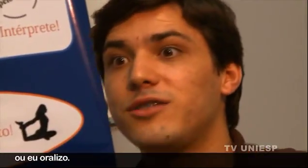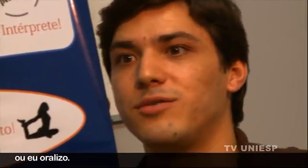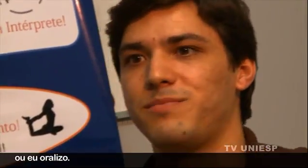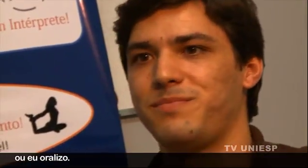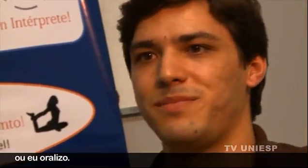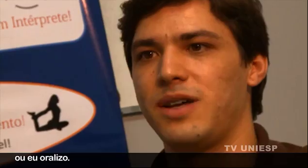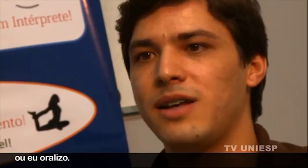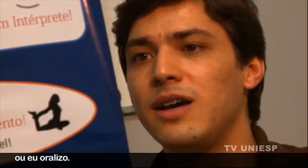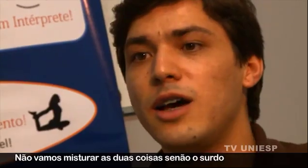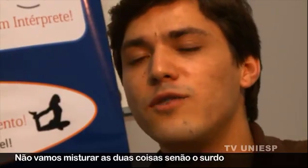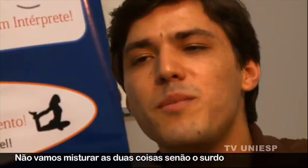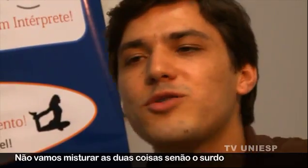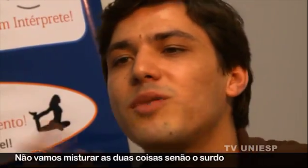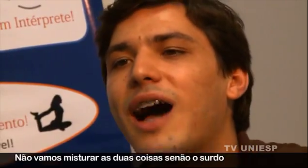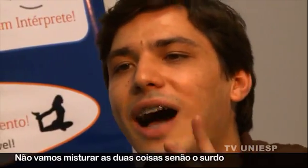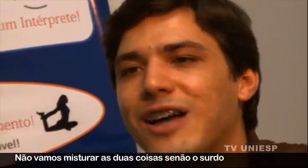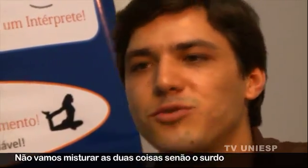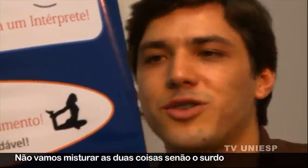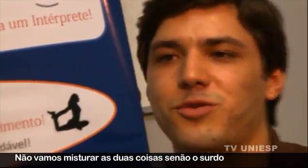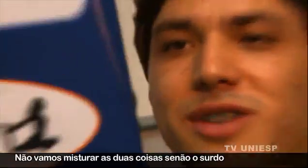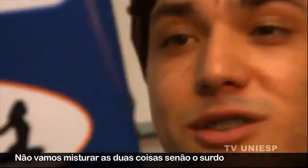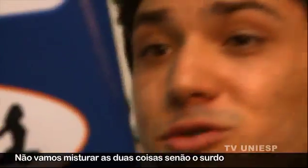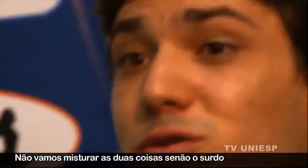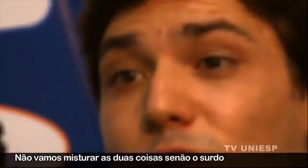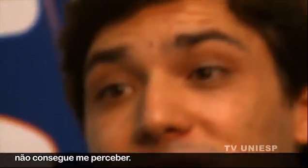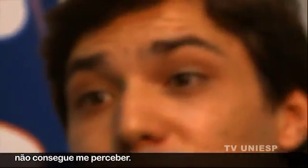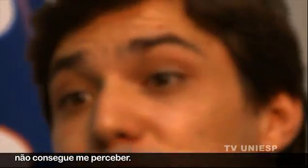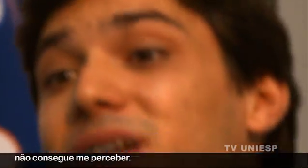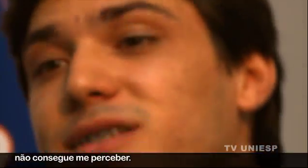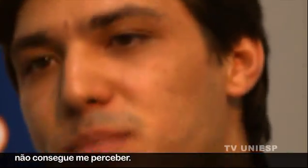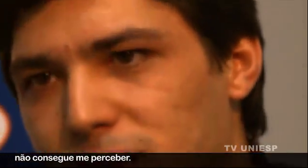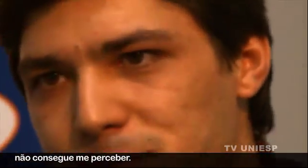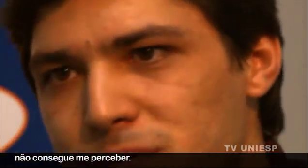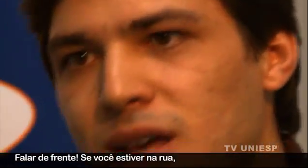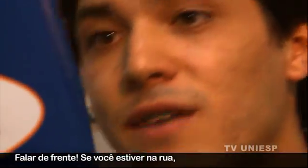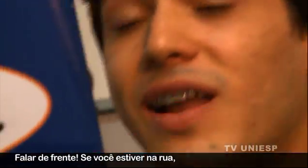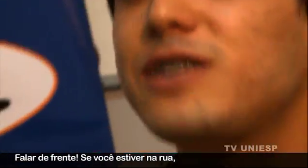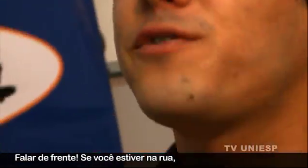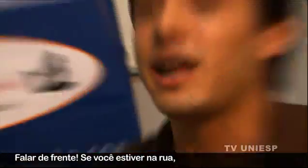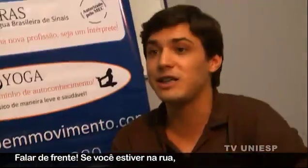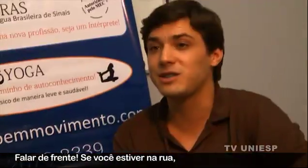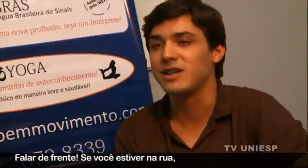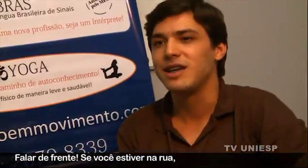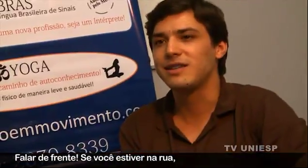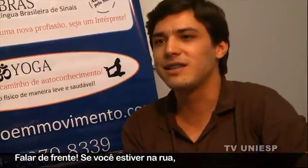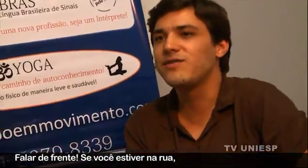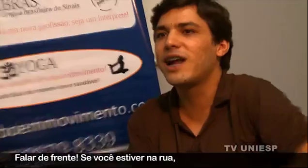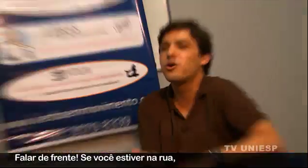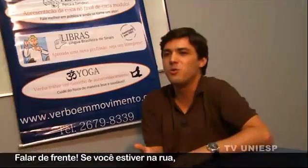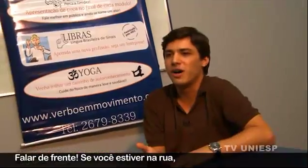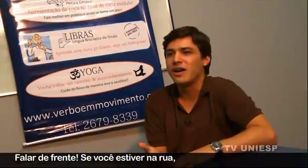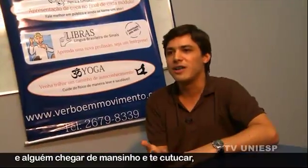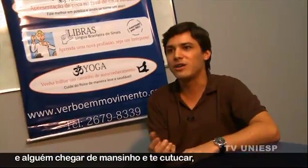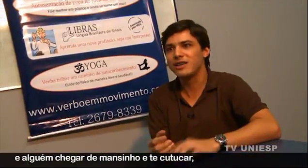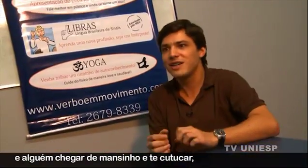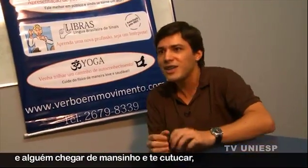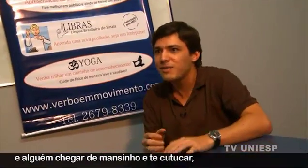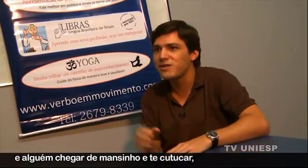oralizo. Né? Não vou misturar as duas coisas, senão o surdo não consegue me perceber. Falar de frente. Se você estiver na rua e alguém chegar de mansinho e